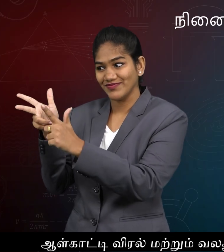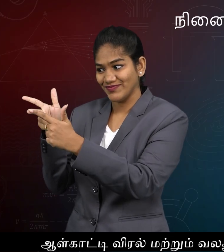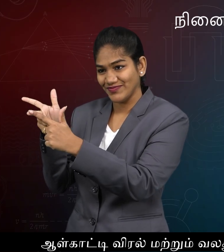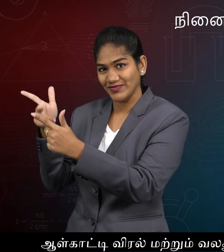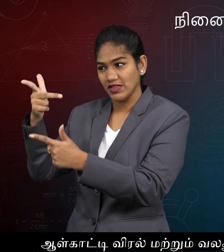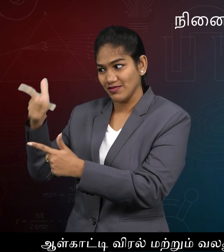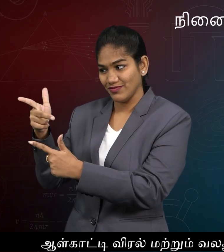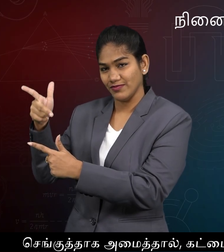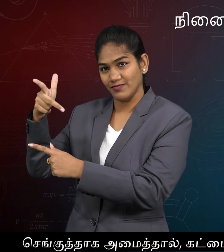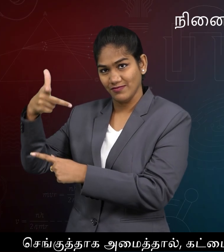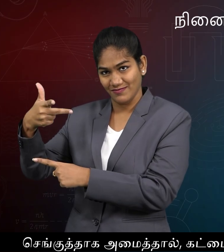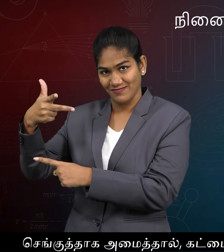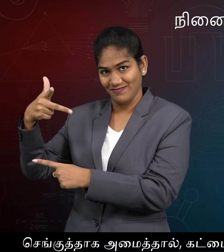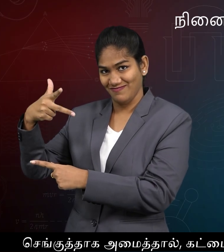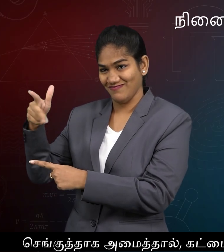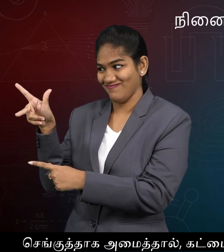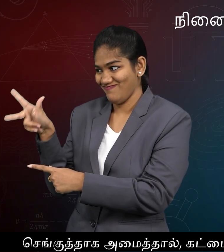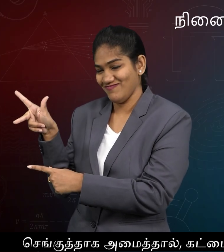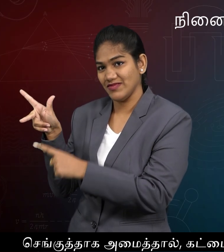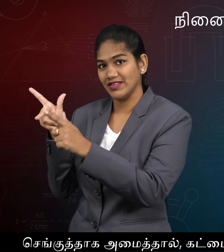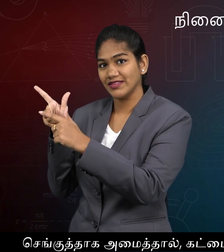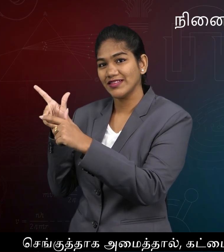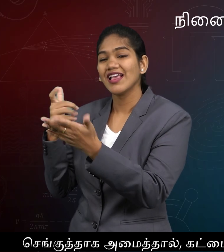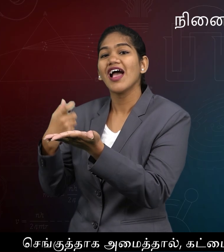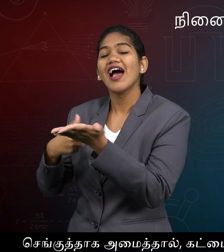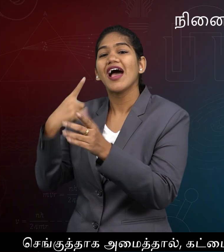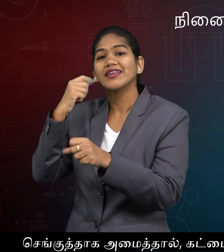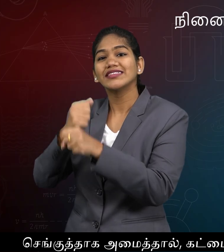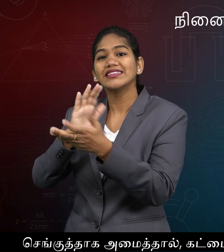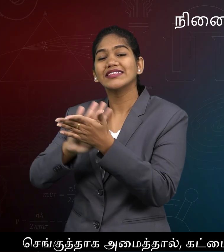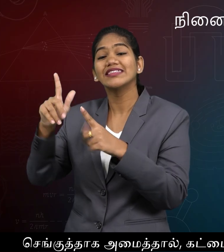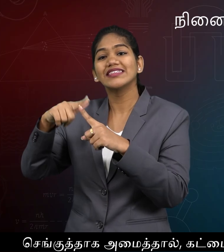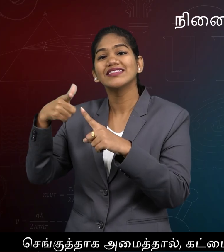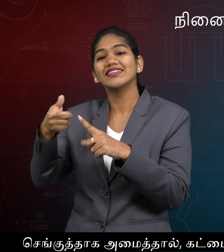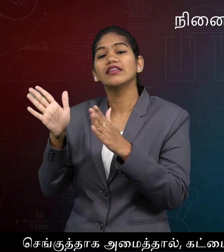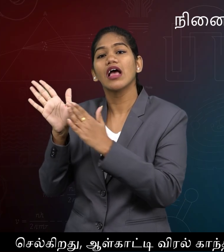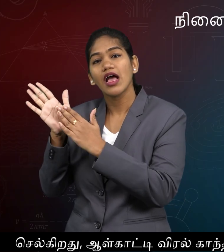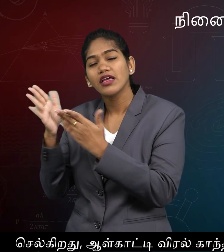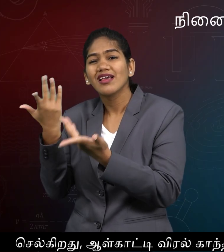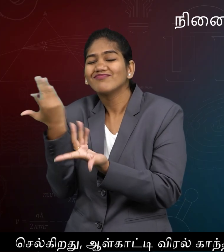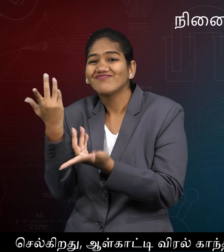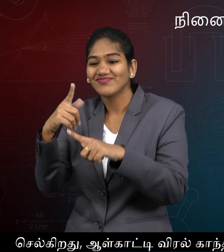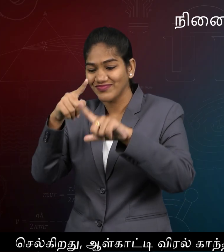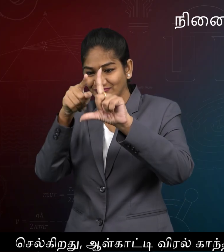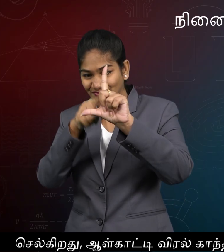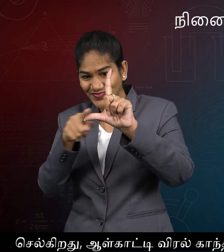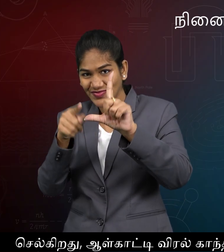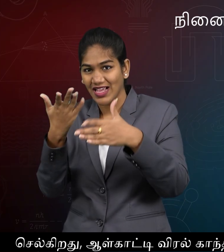நடுவிரலை ஒன்றுக்கொன்று செங்குத்தாக அமைத்தால் கட்டைவிரல் காந்த சக்தியின் திசையை நோக்கி செல்கிறது, ஆள்காட்டி